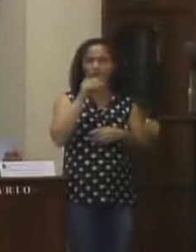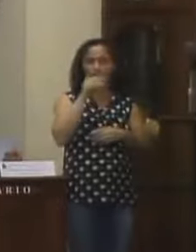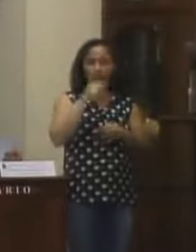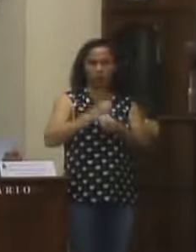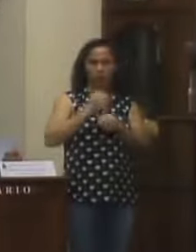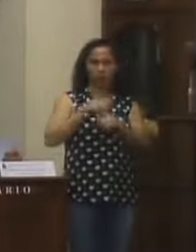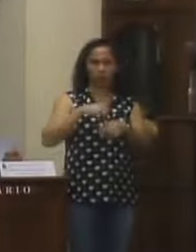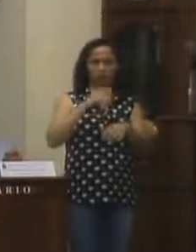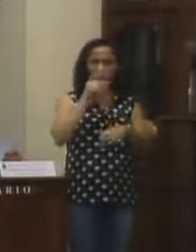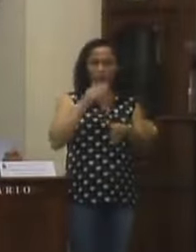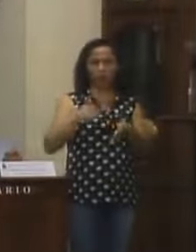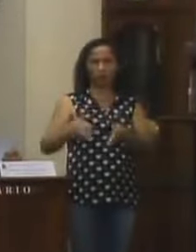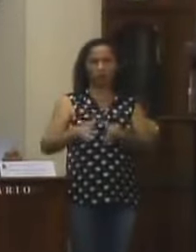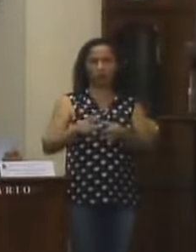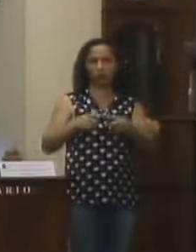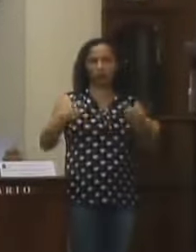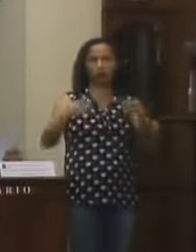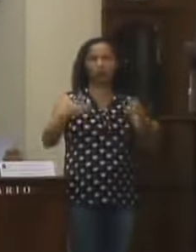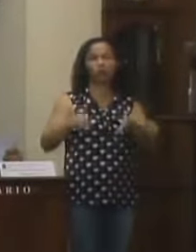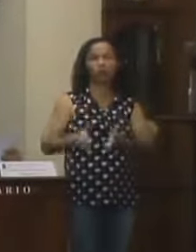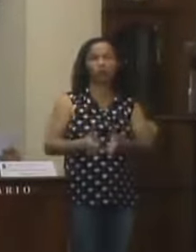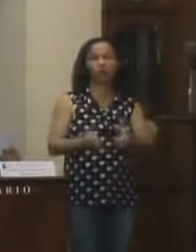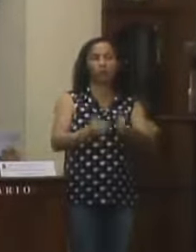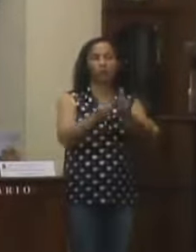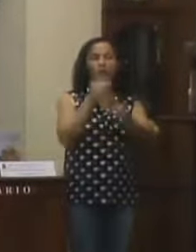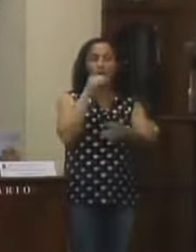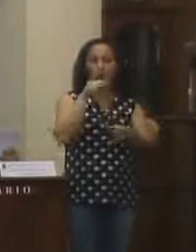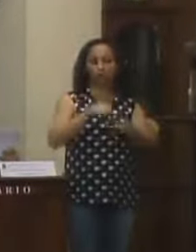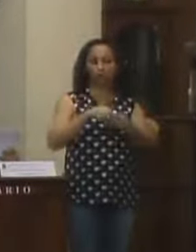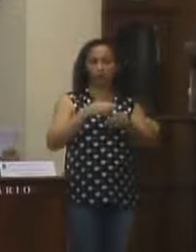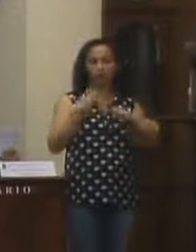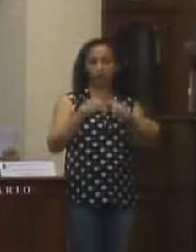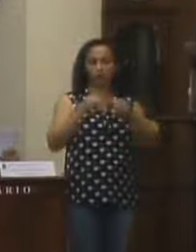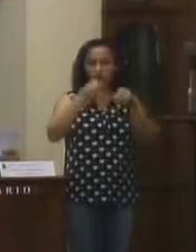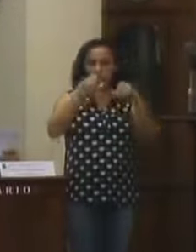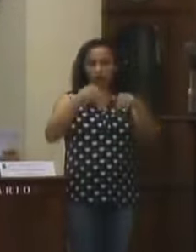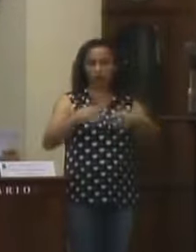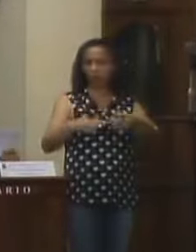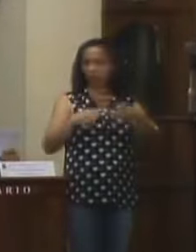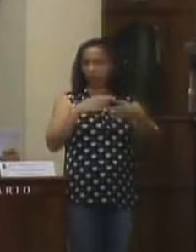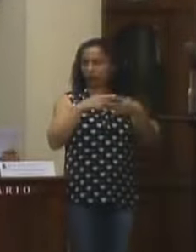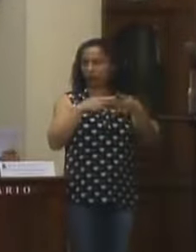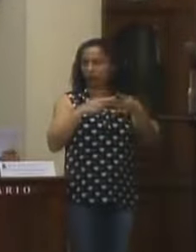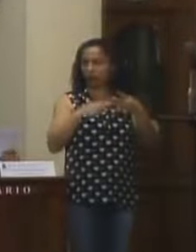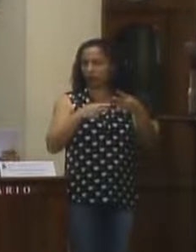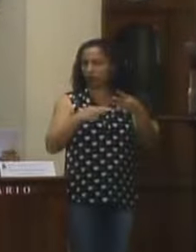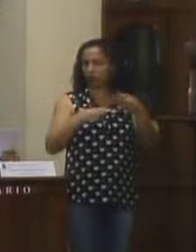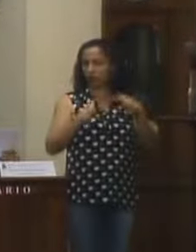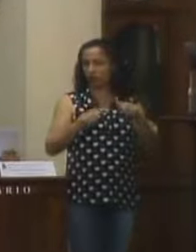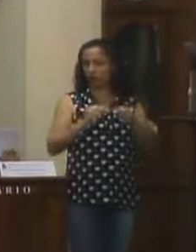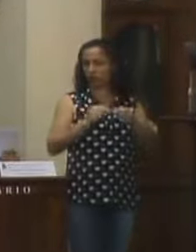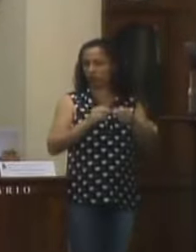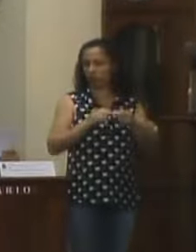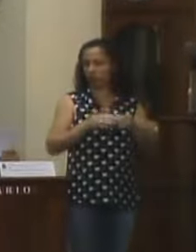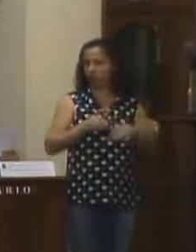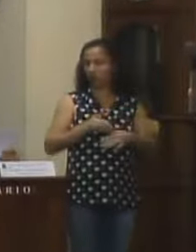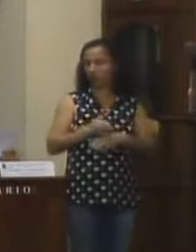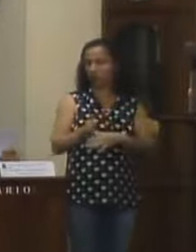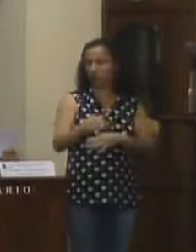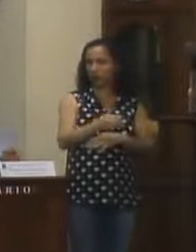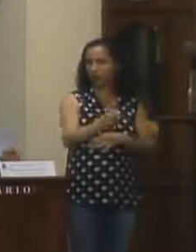Valença, gostaríamos que a SEDAI apresentasse por escrito, de forma detalhada, que tipo de tubulação, incluindo extensão e diâmetro, que atravessará a